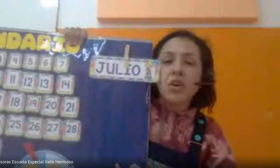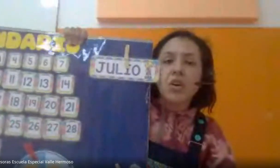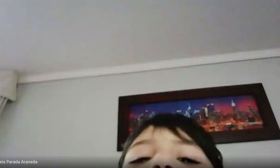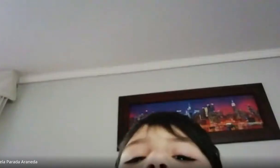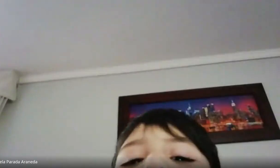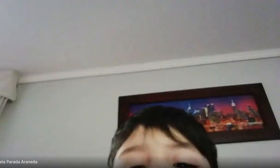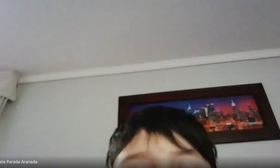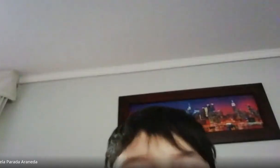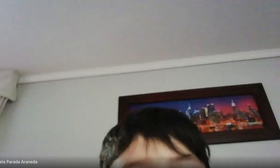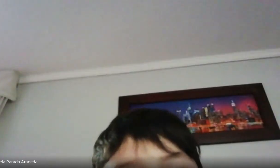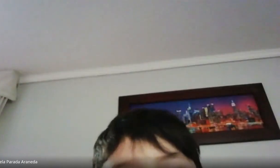Julio.